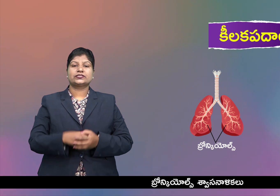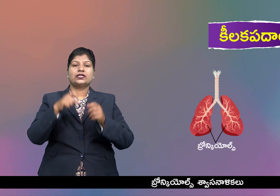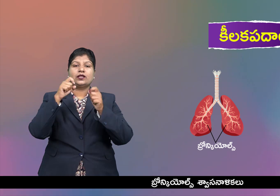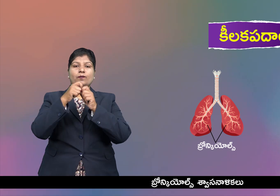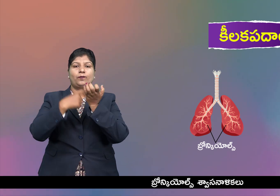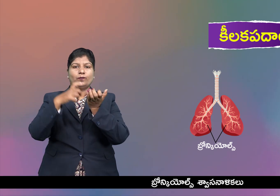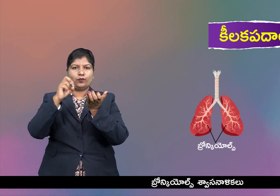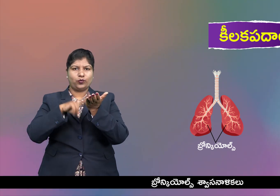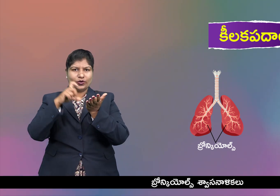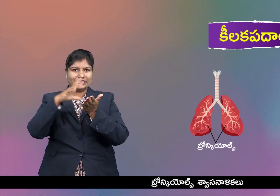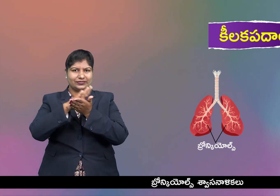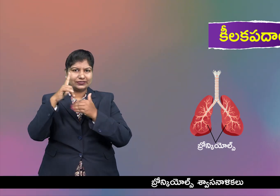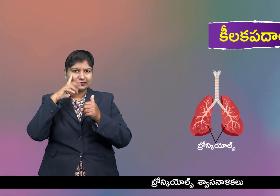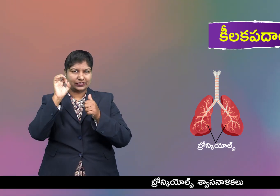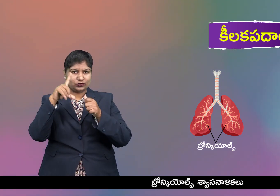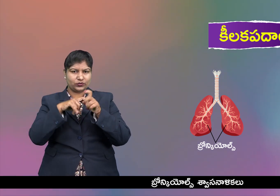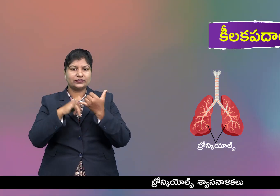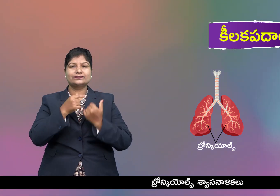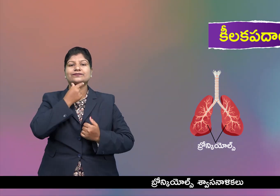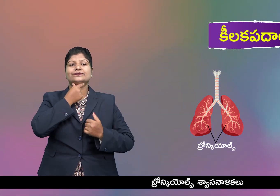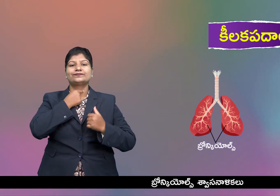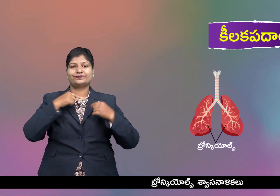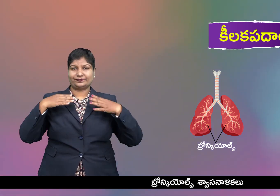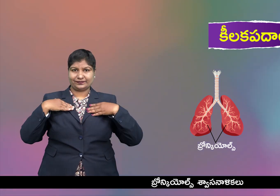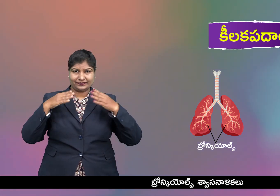బ్రోన్కియోల్స్ శ్వాసనాళికలు,